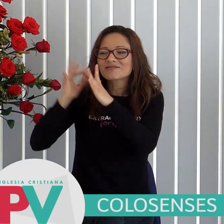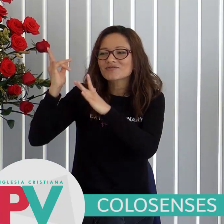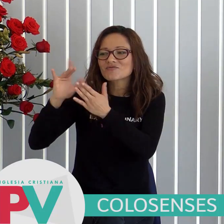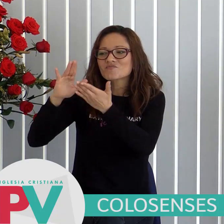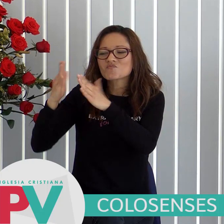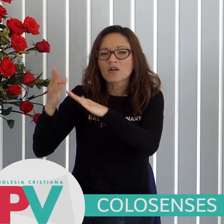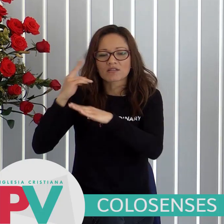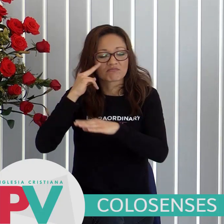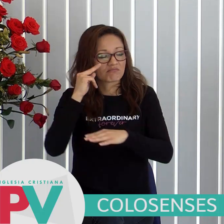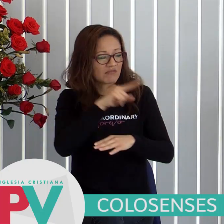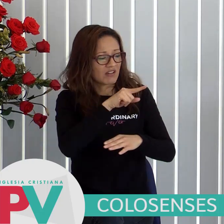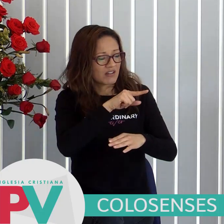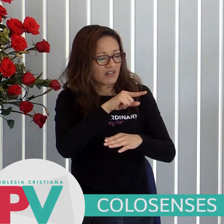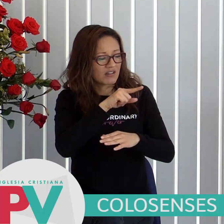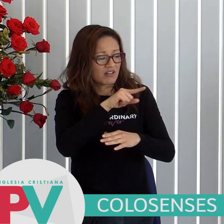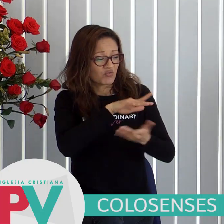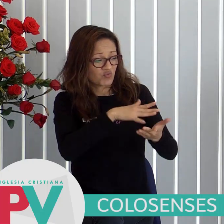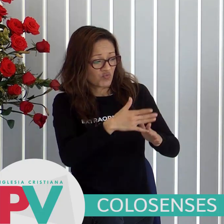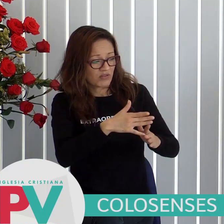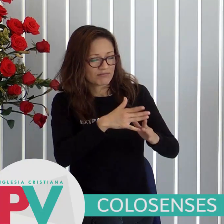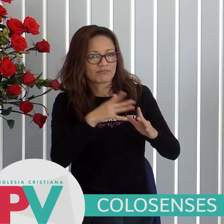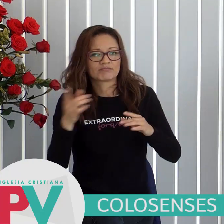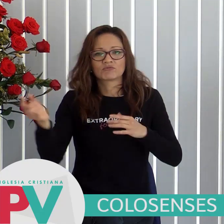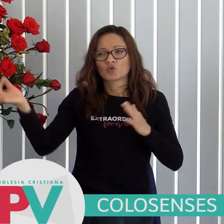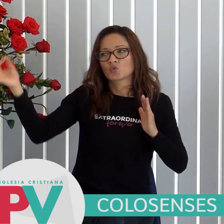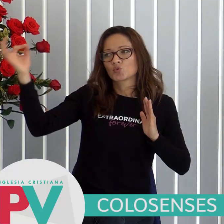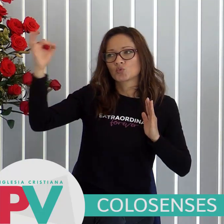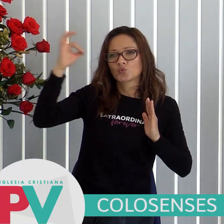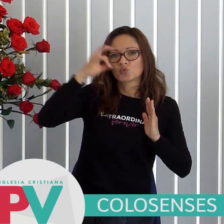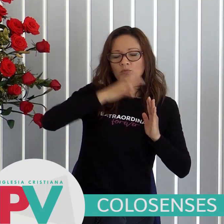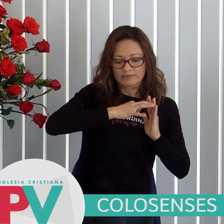delitos y pecados, nos salvó.